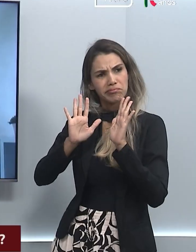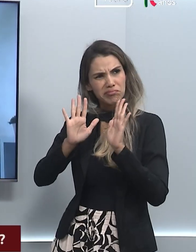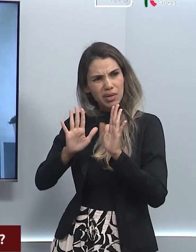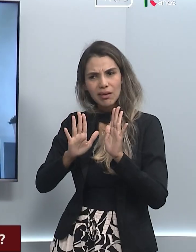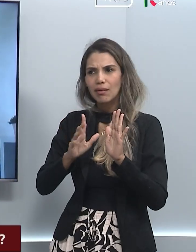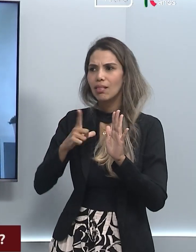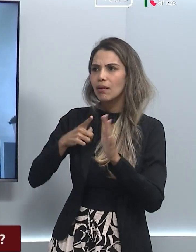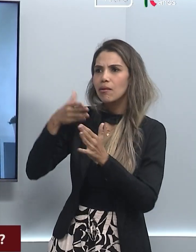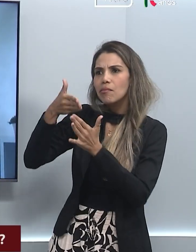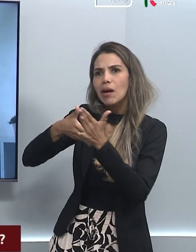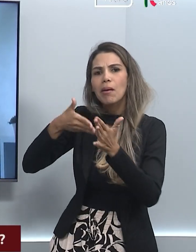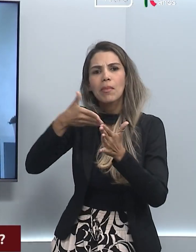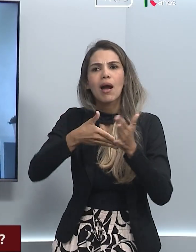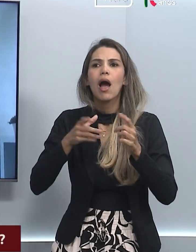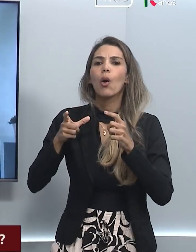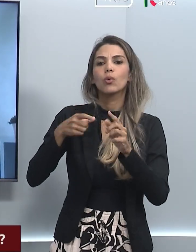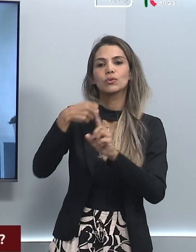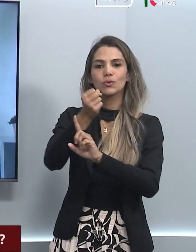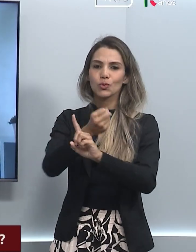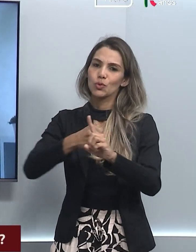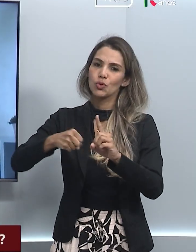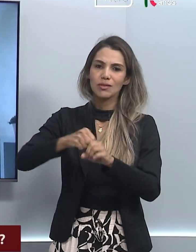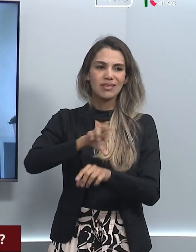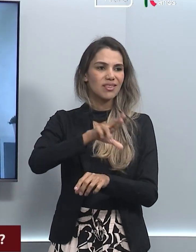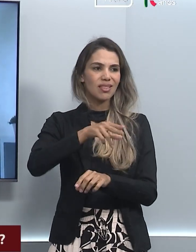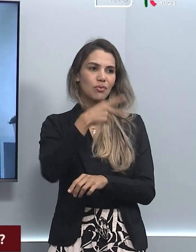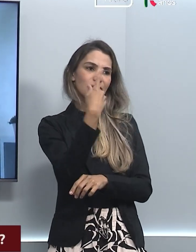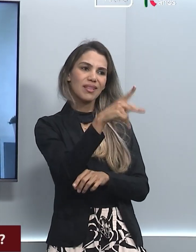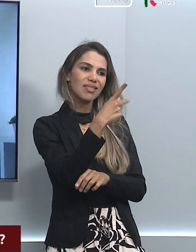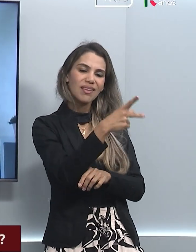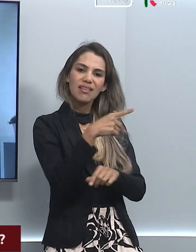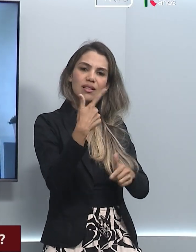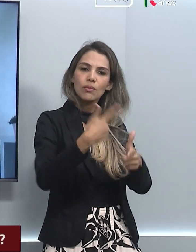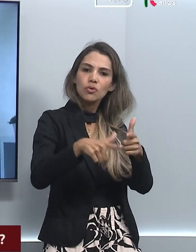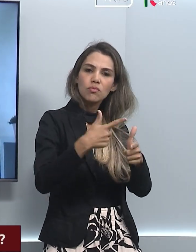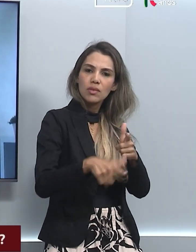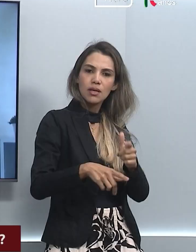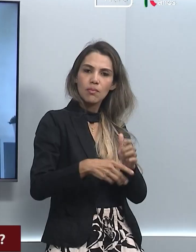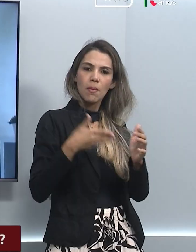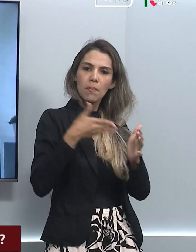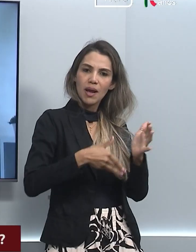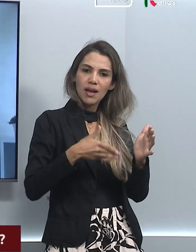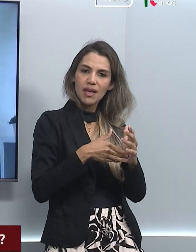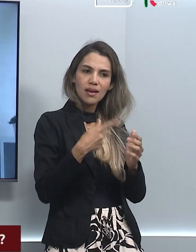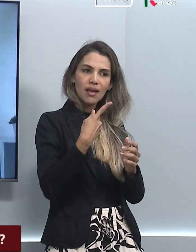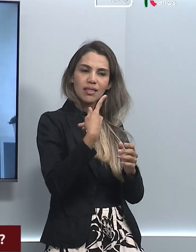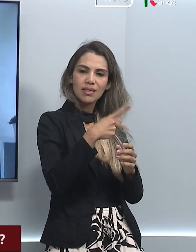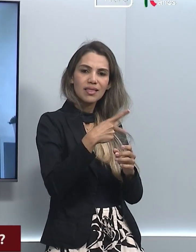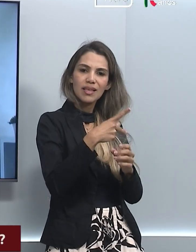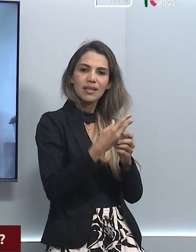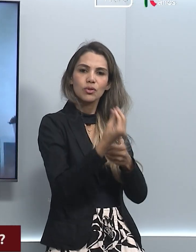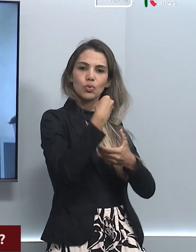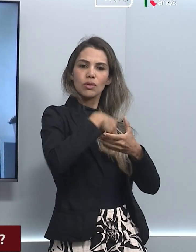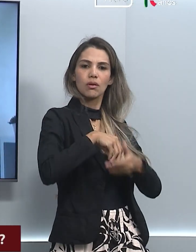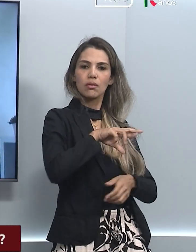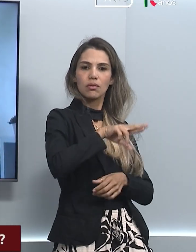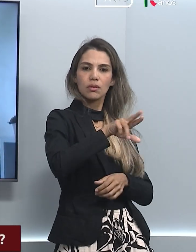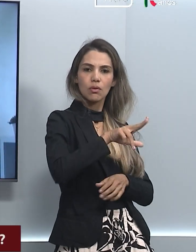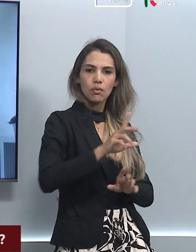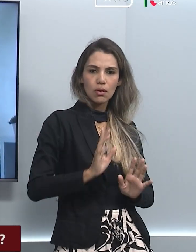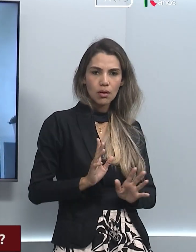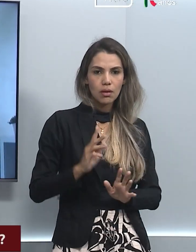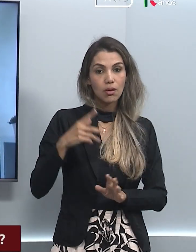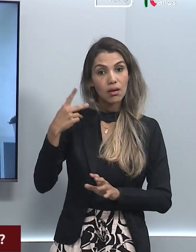nas barreiras da sociedade, né? Não está na pessoa com deficiência, mas sim no meio que